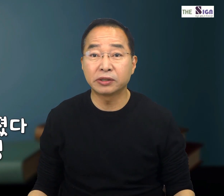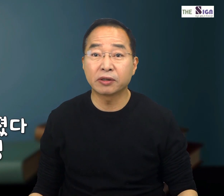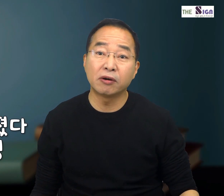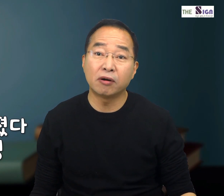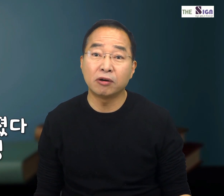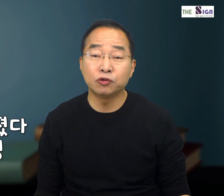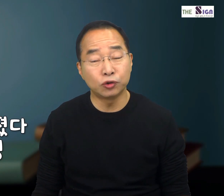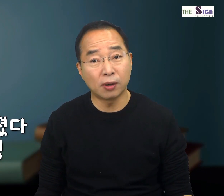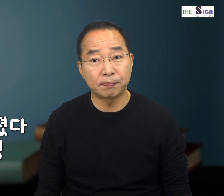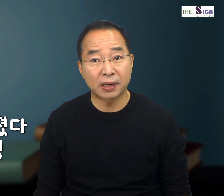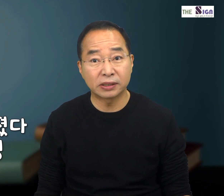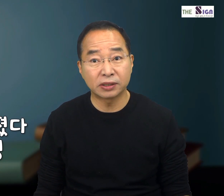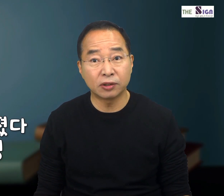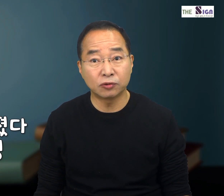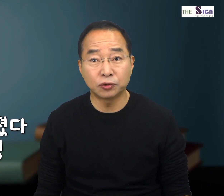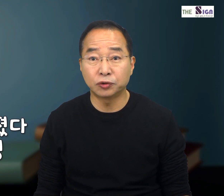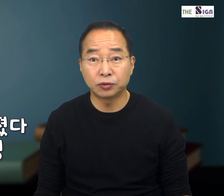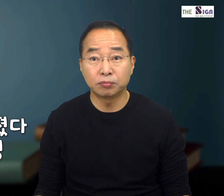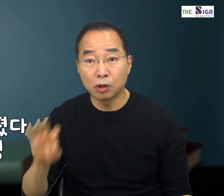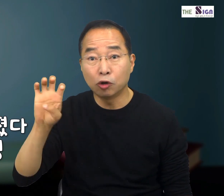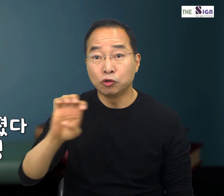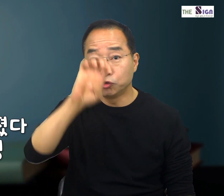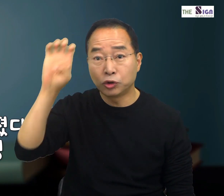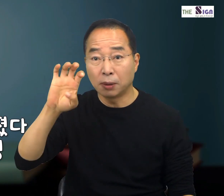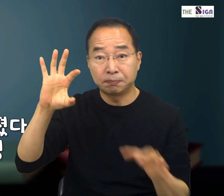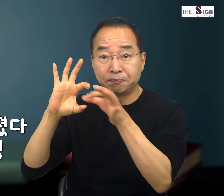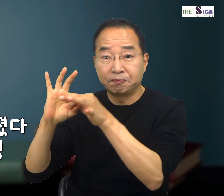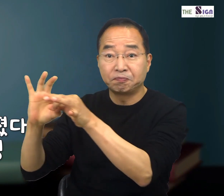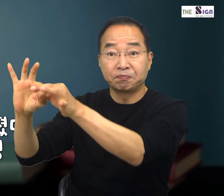들어서 유럽 같은 경우 유럽